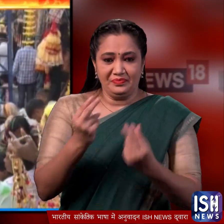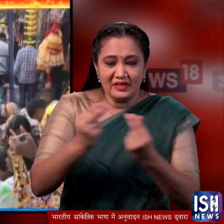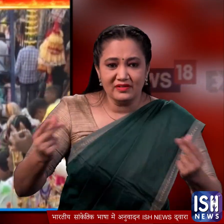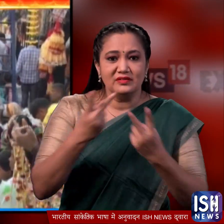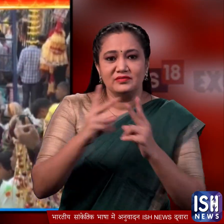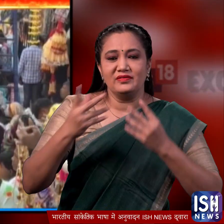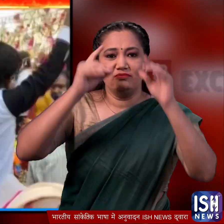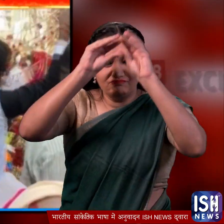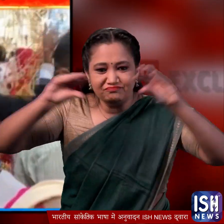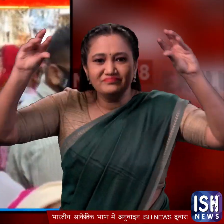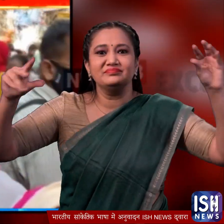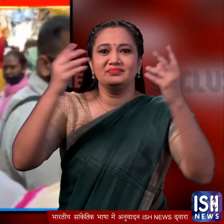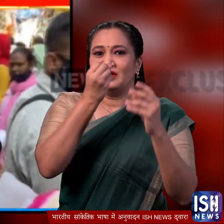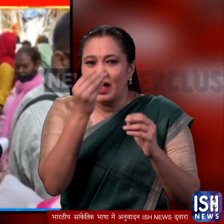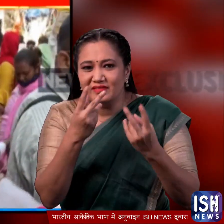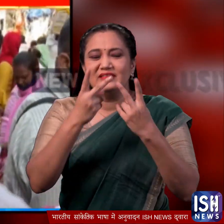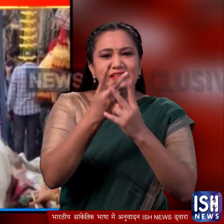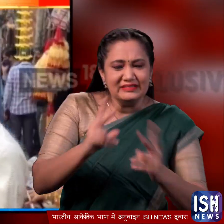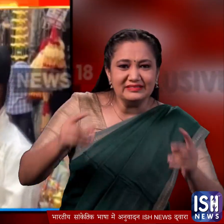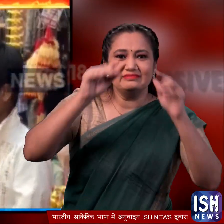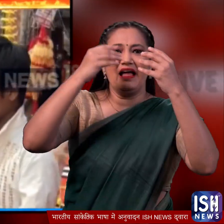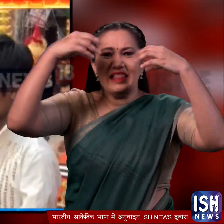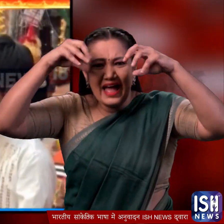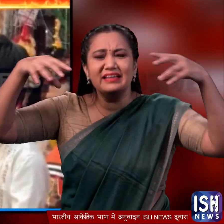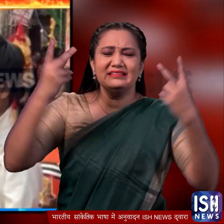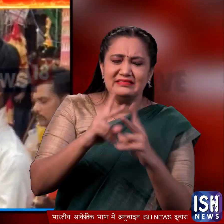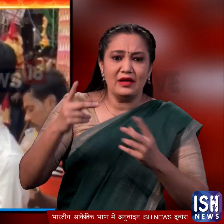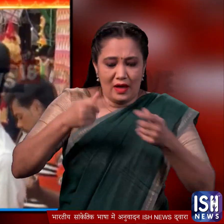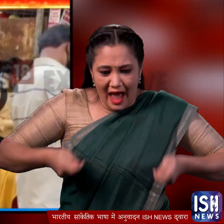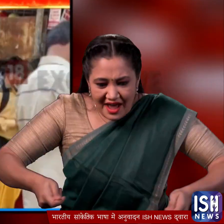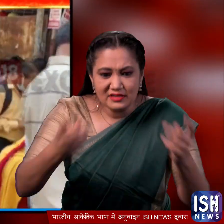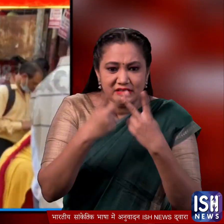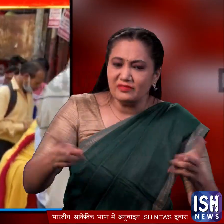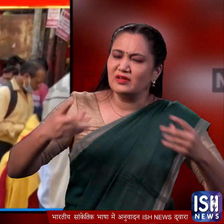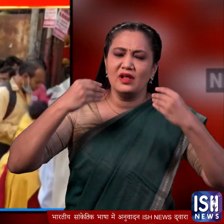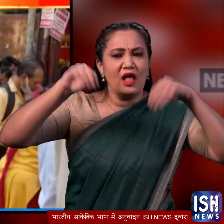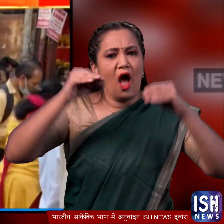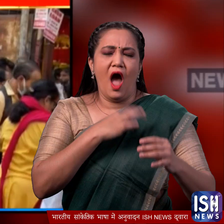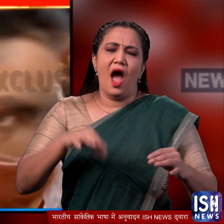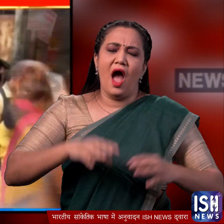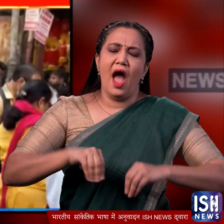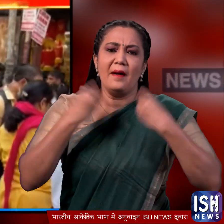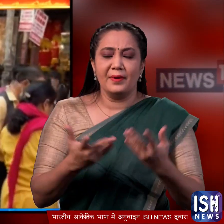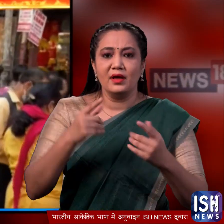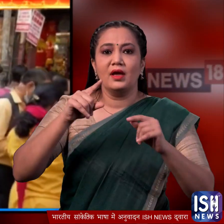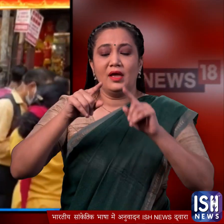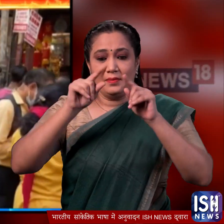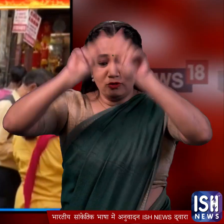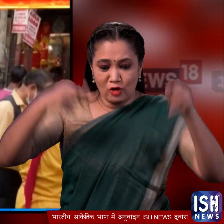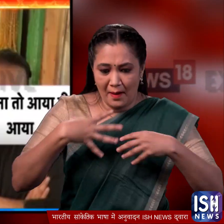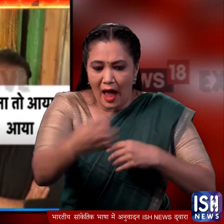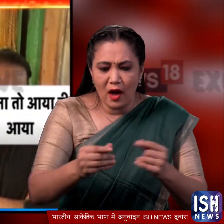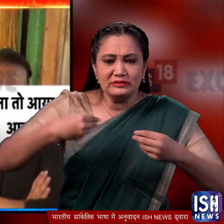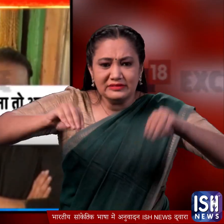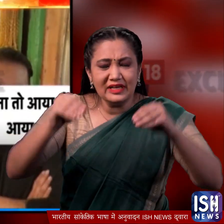दिवाली पर सजावटी सामान के लिए उमड़ी भीड़ को देखकर रेडी पटरी वाले भले खुश हों, लेकिन दुकानों के सामने उनके कब्जे से मार्केट एसोसिएशन की नींद